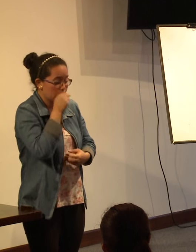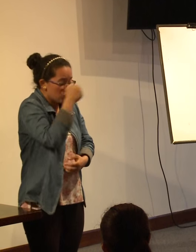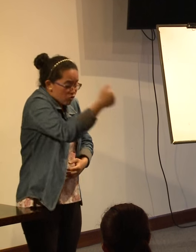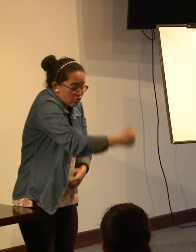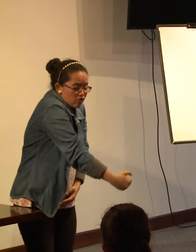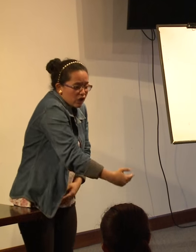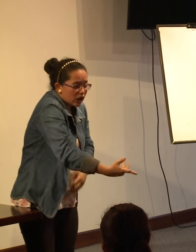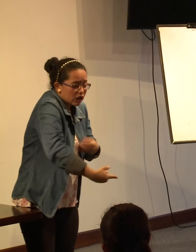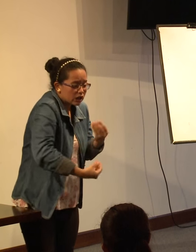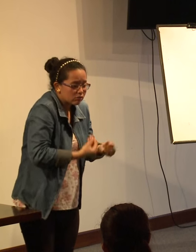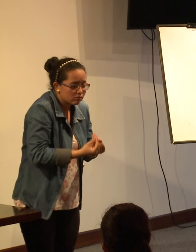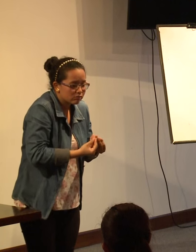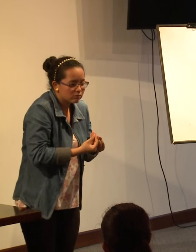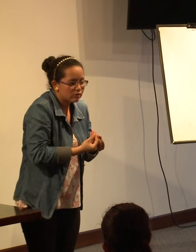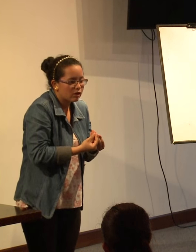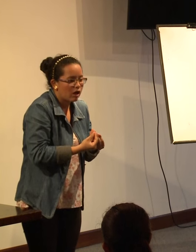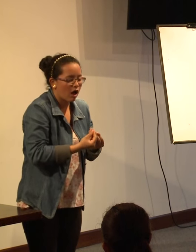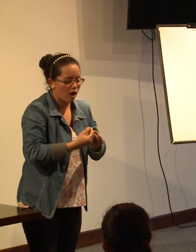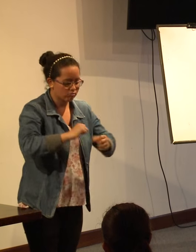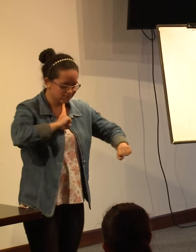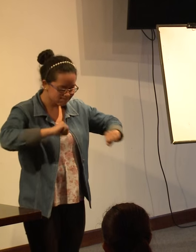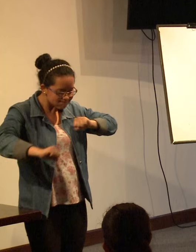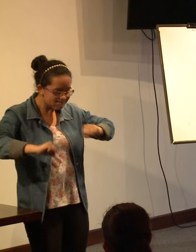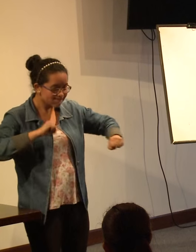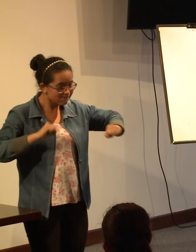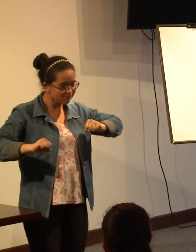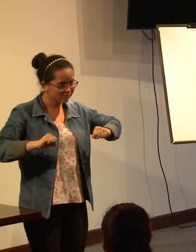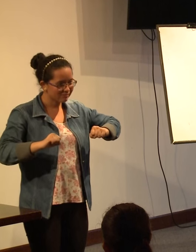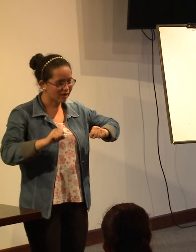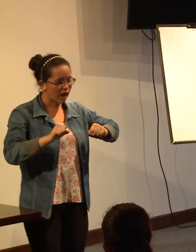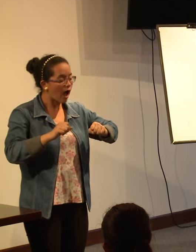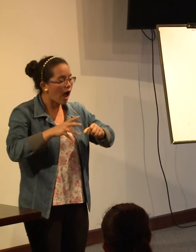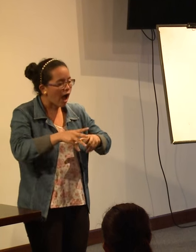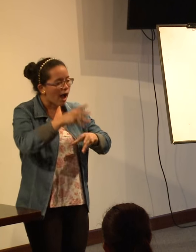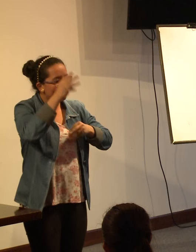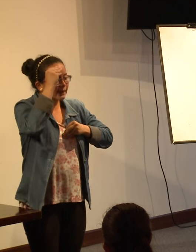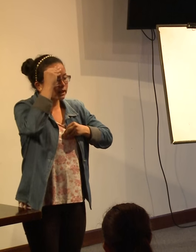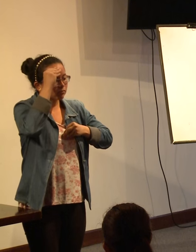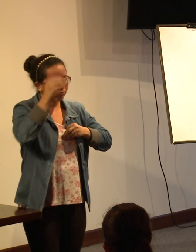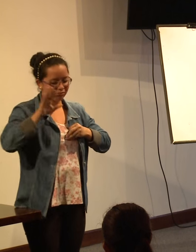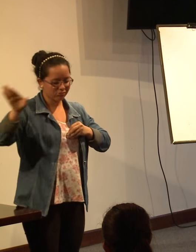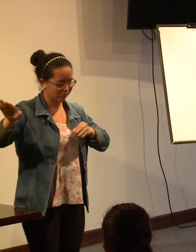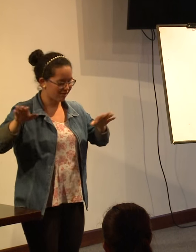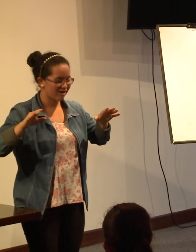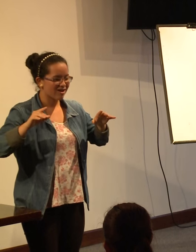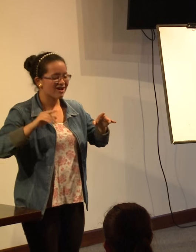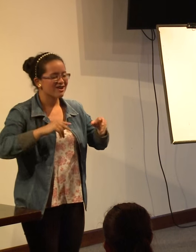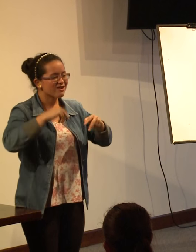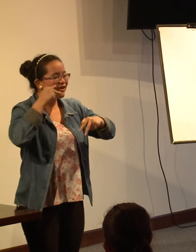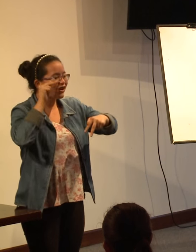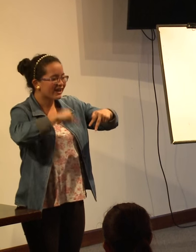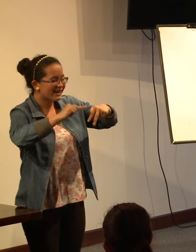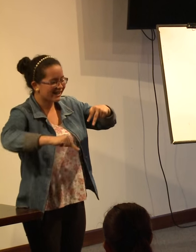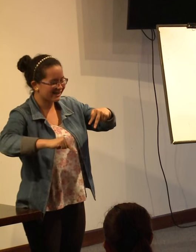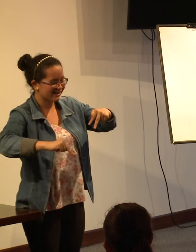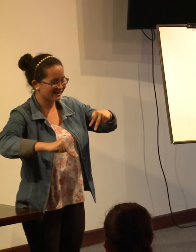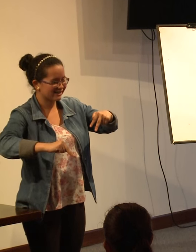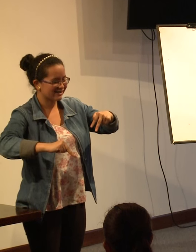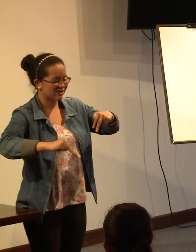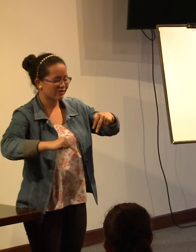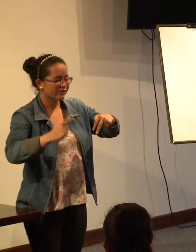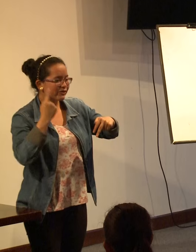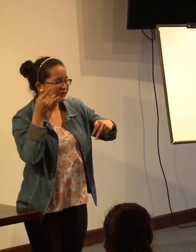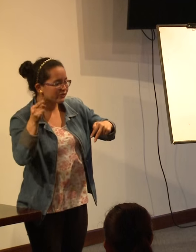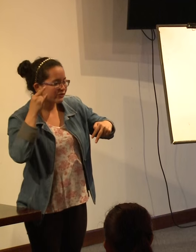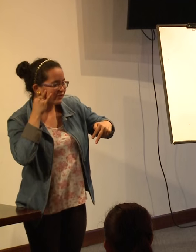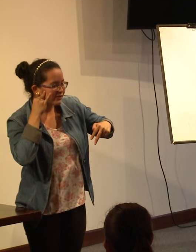pequeñitos hacíamos partituras de movimiento, donde ellos tenían que, por ejemplo, aprenderse una secuencia de tantos movimientos en coordinación, por ejemplo, con una pista de sonido, que si nos